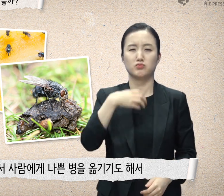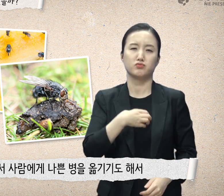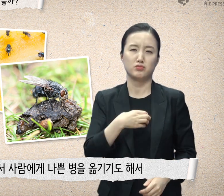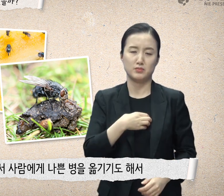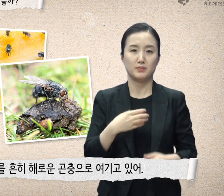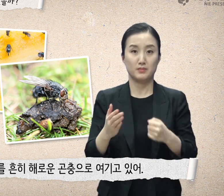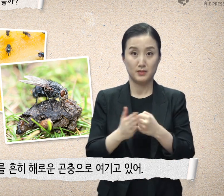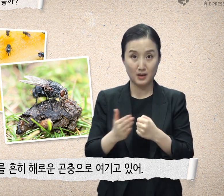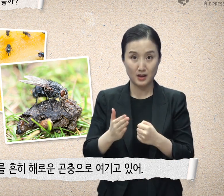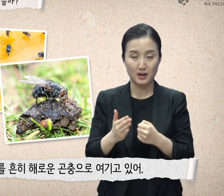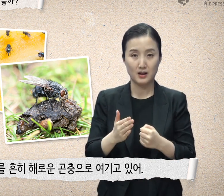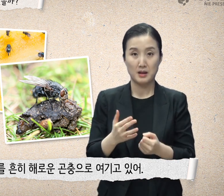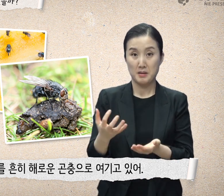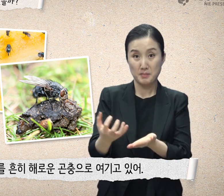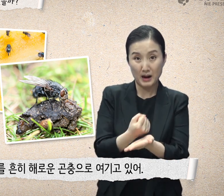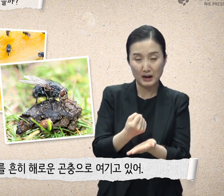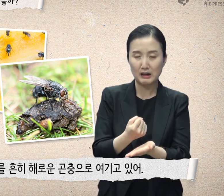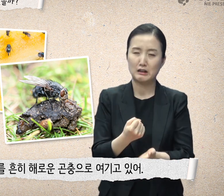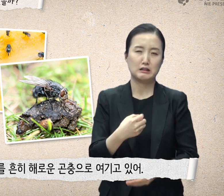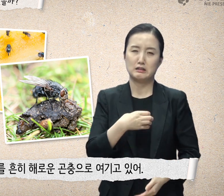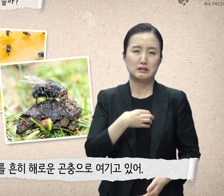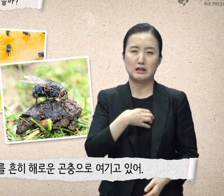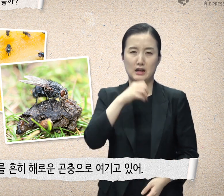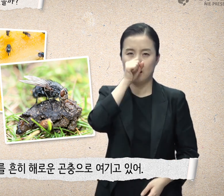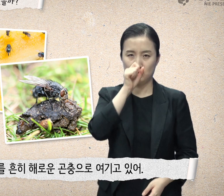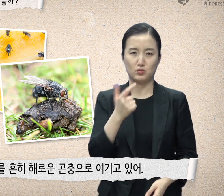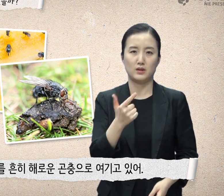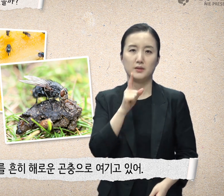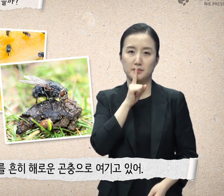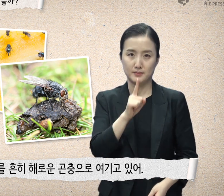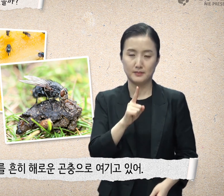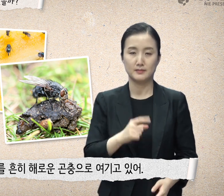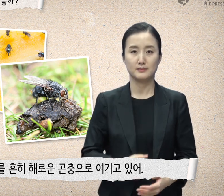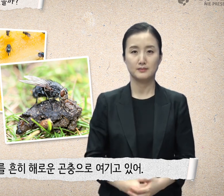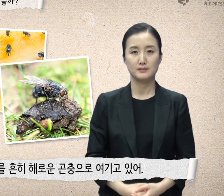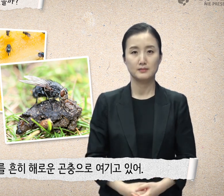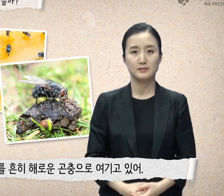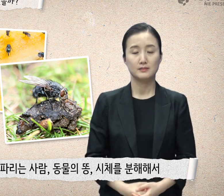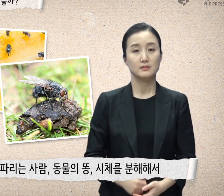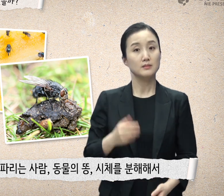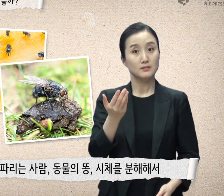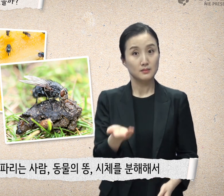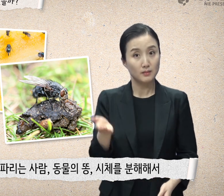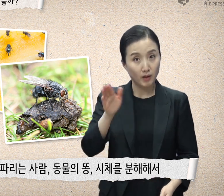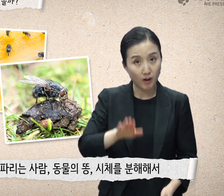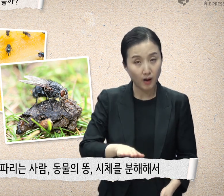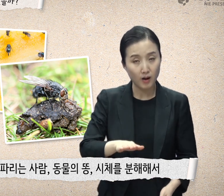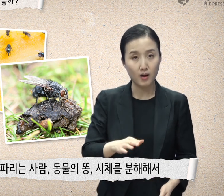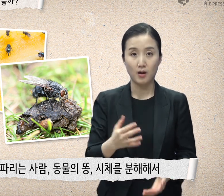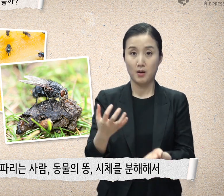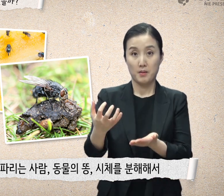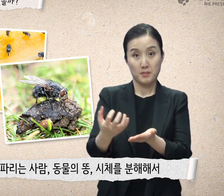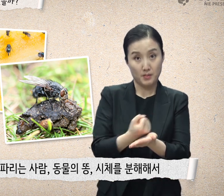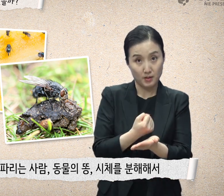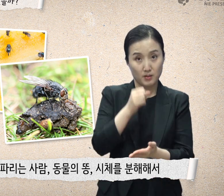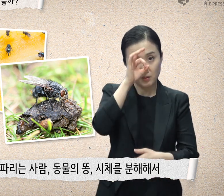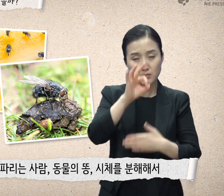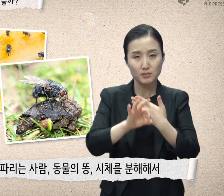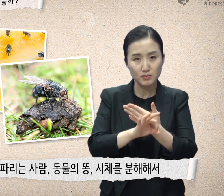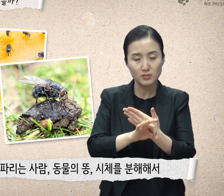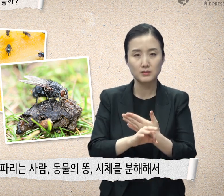해서 파리를 흔히 해로운 곤충으로 여기고 있어. 그렇지만 파리는